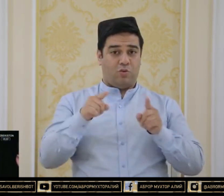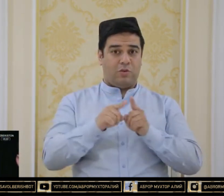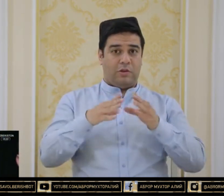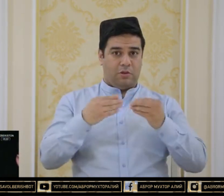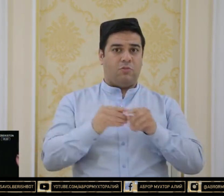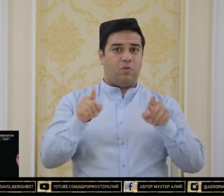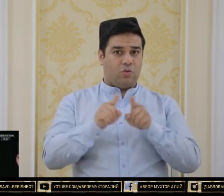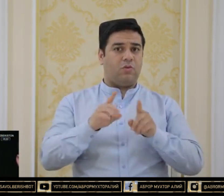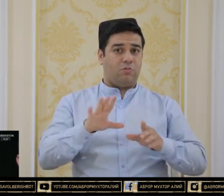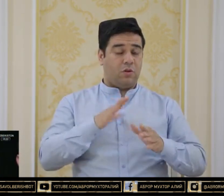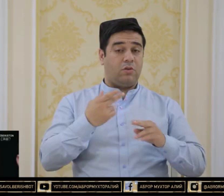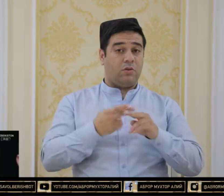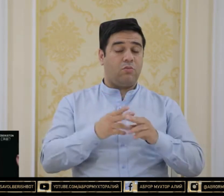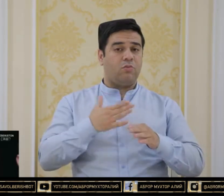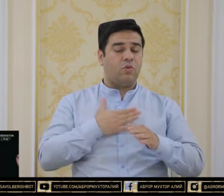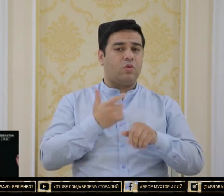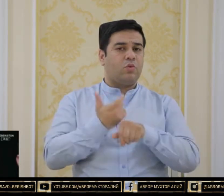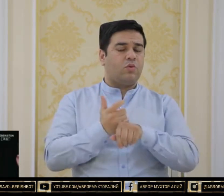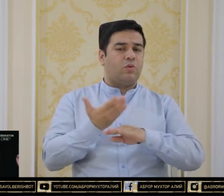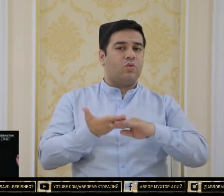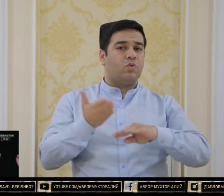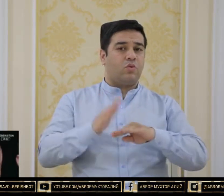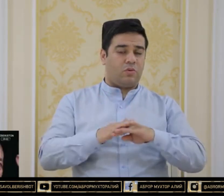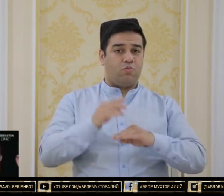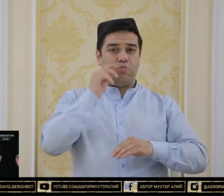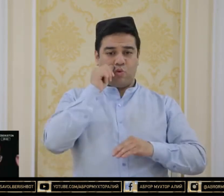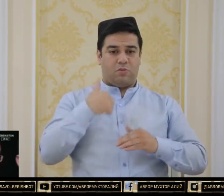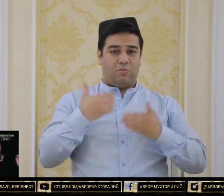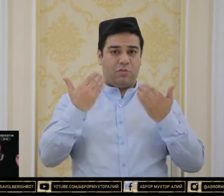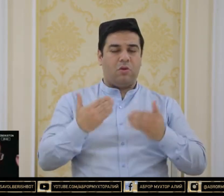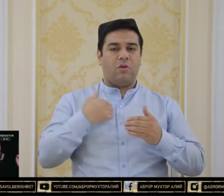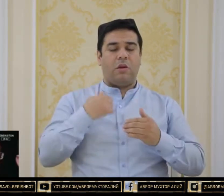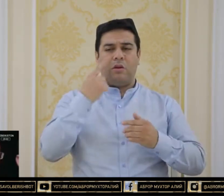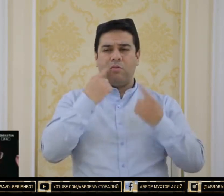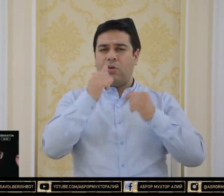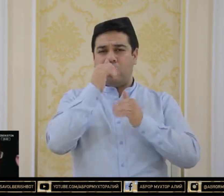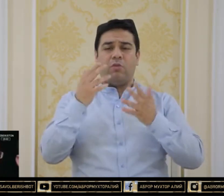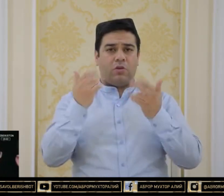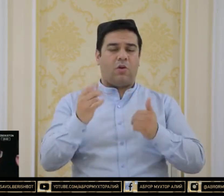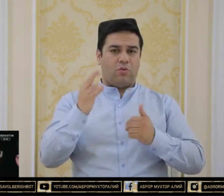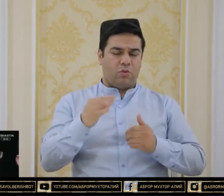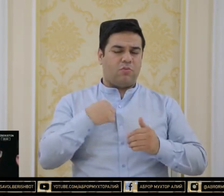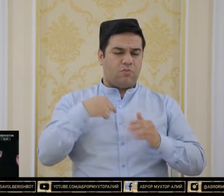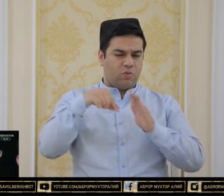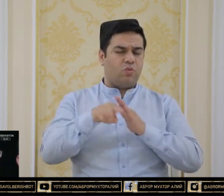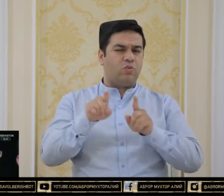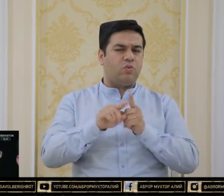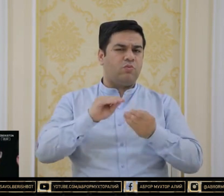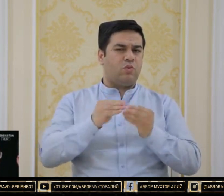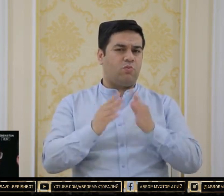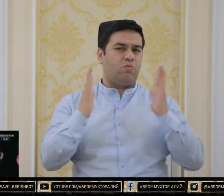o'rtog'imga menga og'irroq va erkak kishiga yig'lash sal